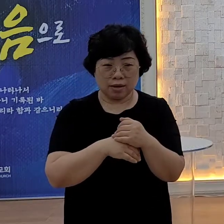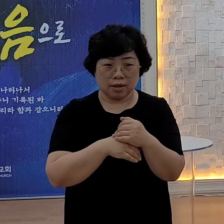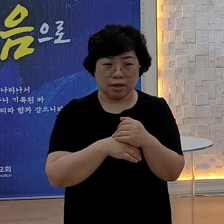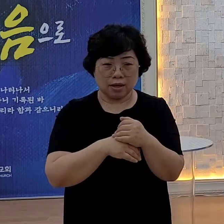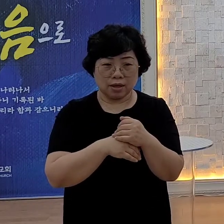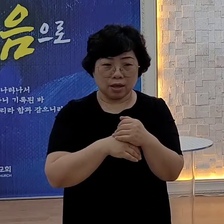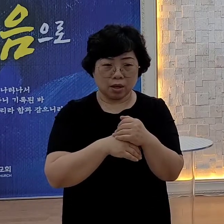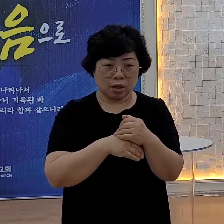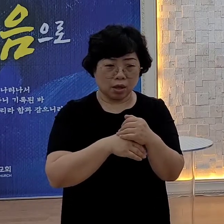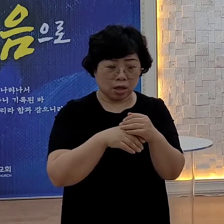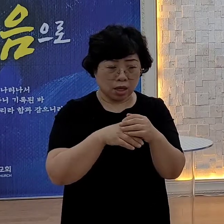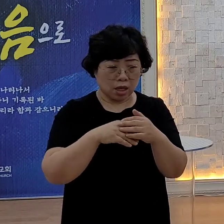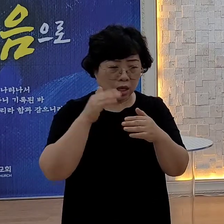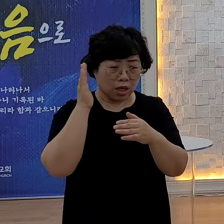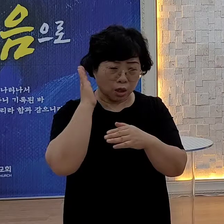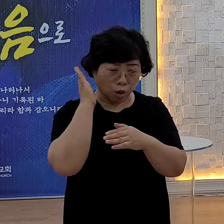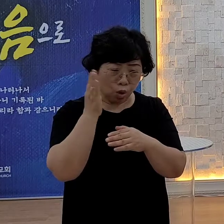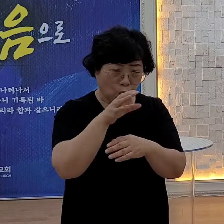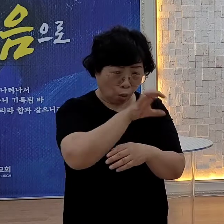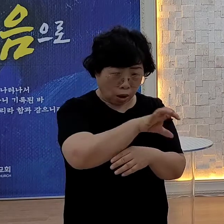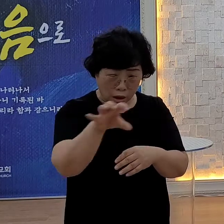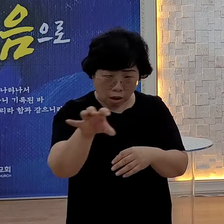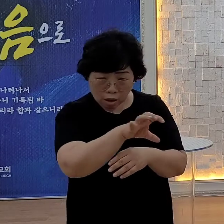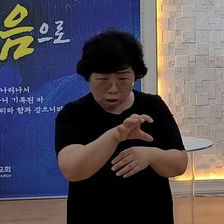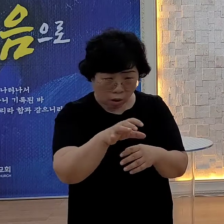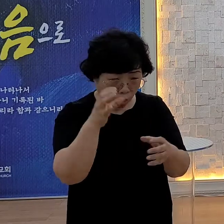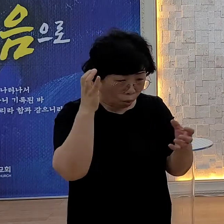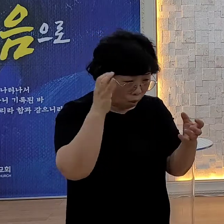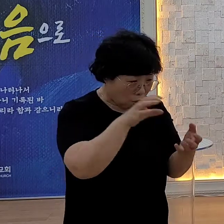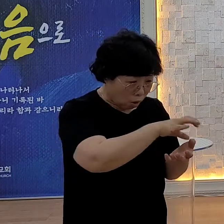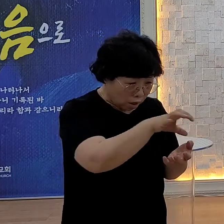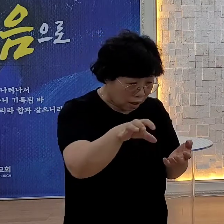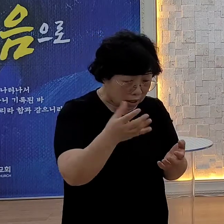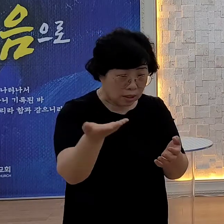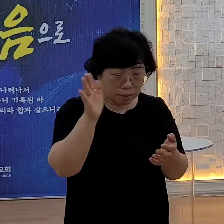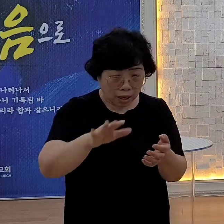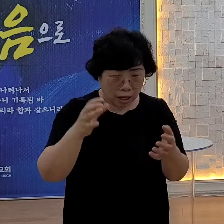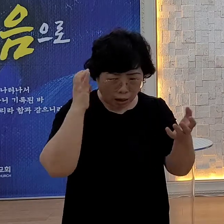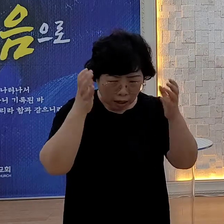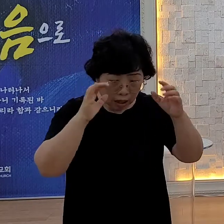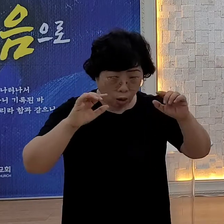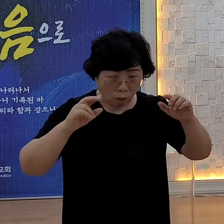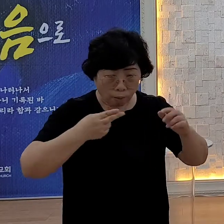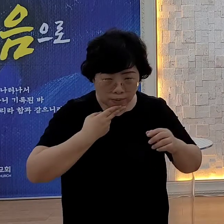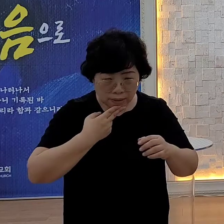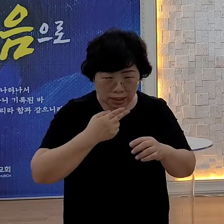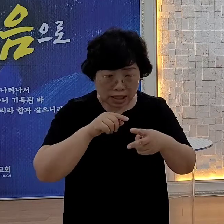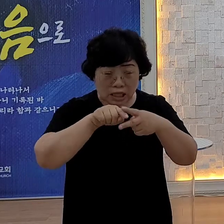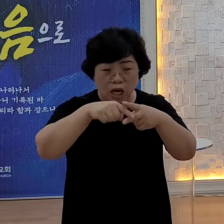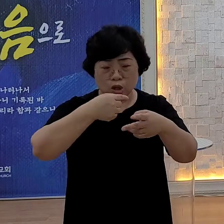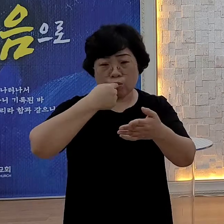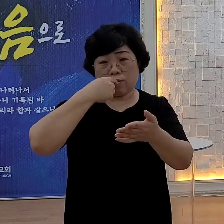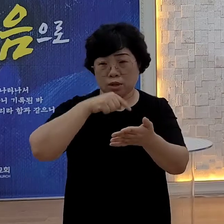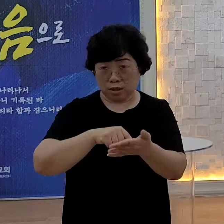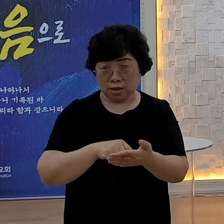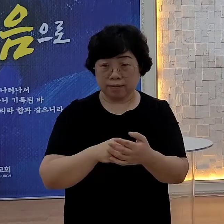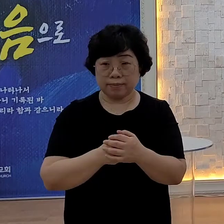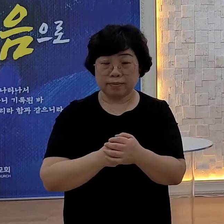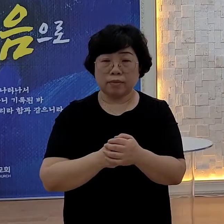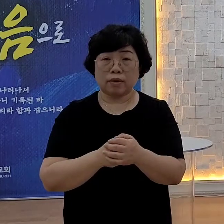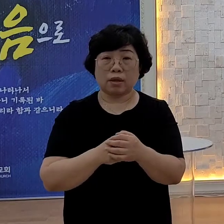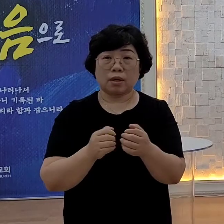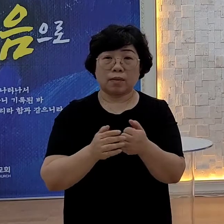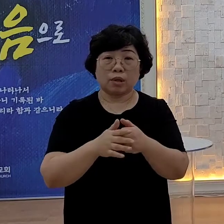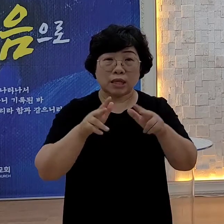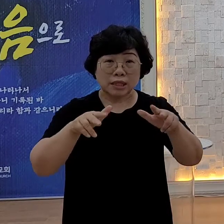알고 있으면 이해하기도 쉽고 무슨 내용인지 파악하기가 참 좋을 것입니다. 그래서 여러분,